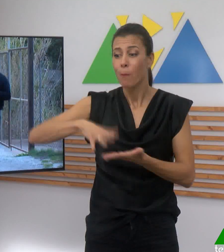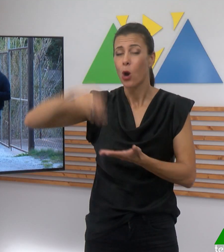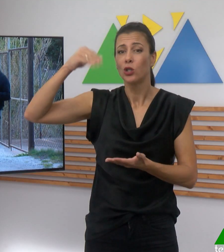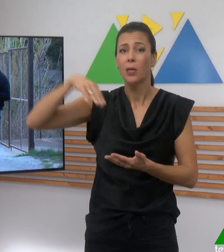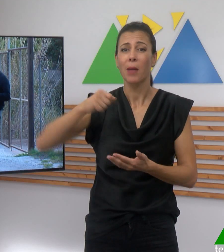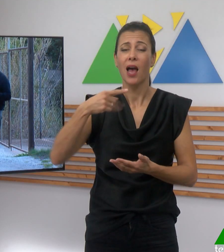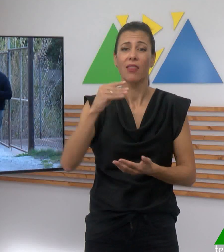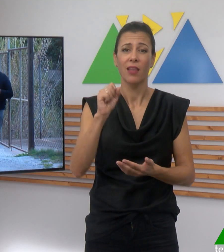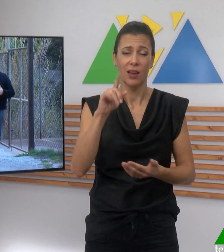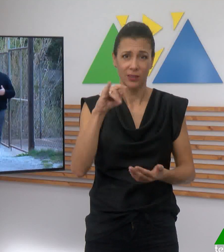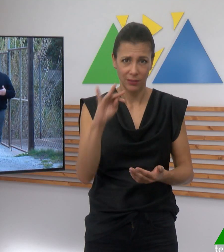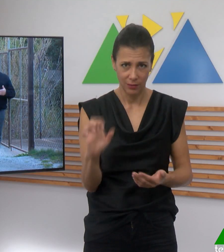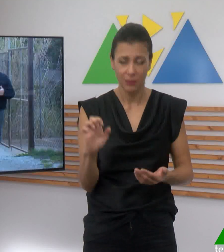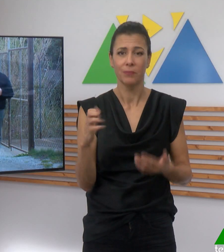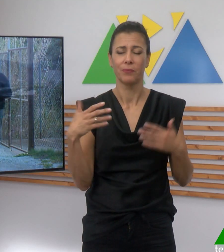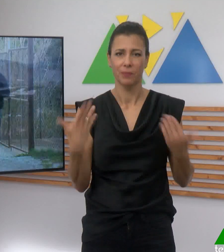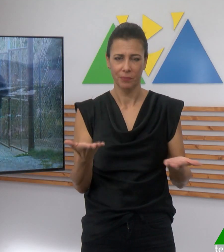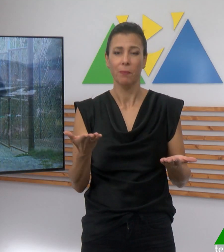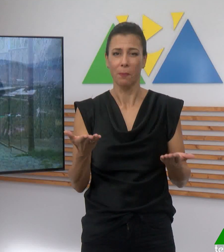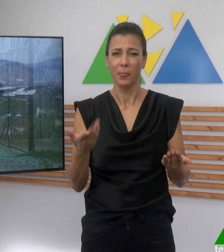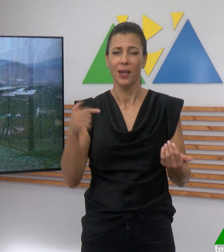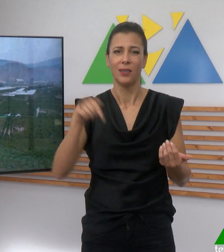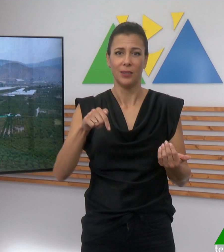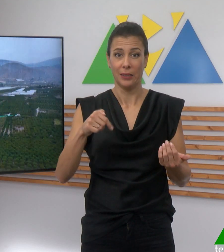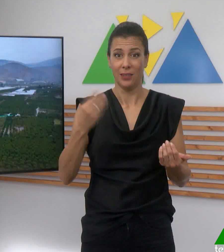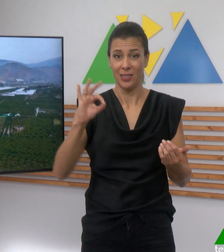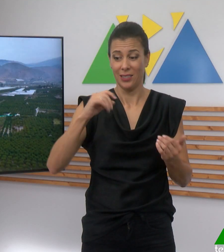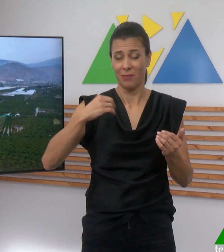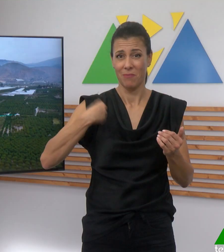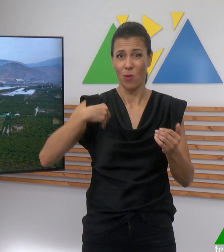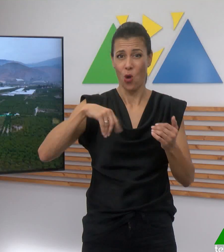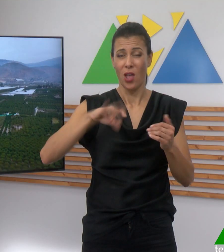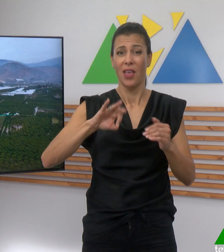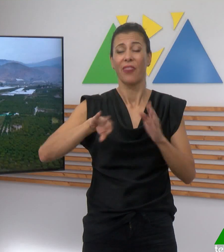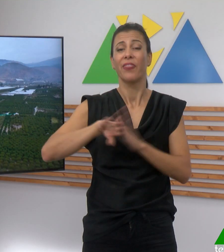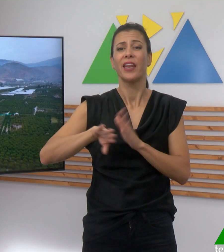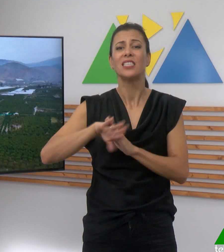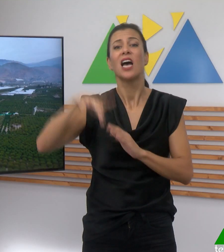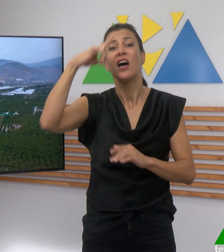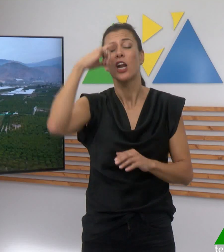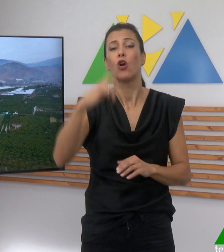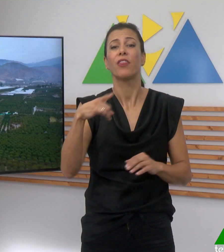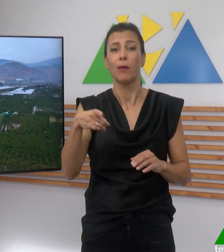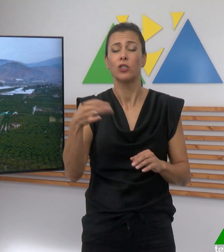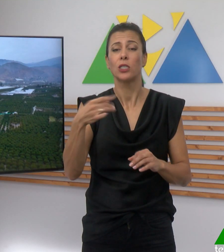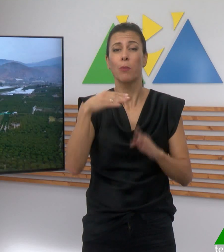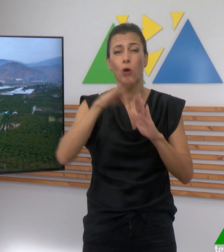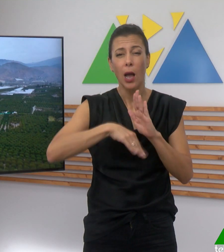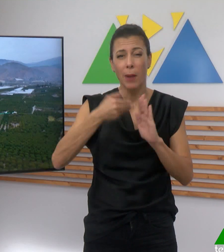dejamos Ya en esta a nuestra a nuestra derecha eh recordamos que en nuestro programa anterior comenzamos ya la zona de